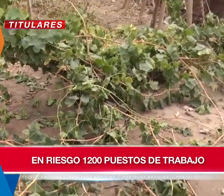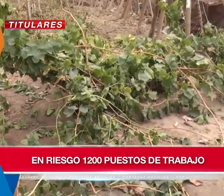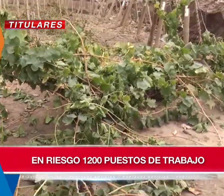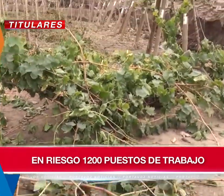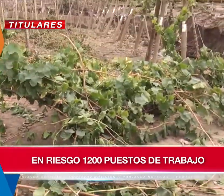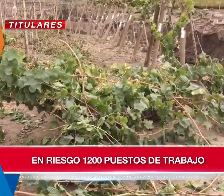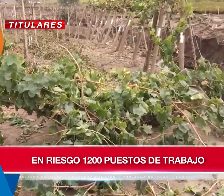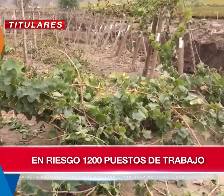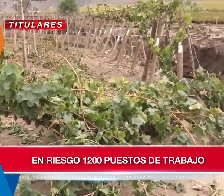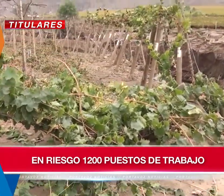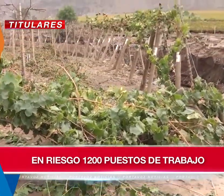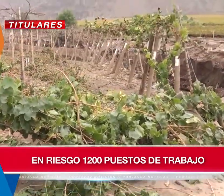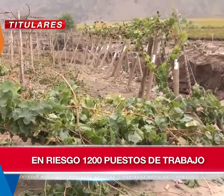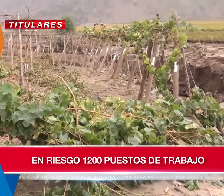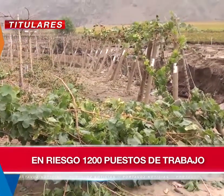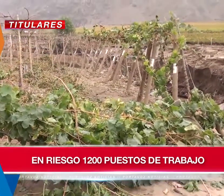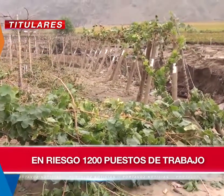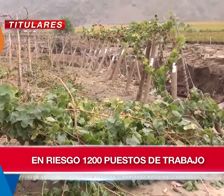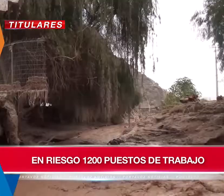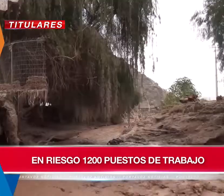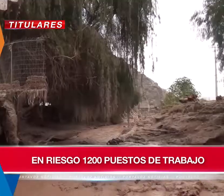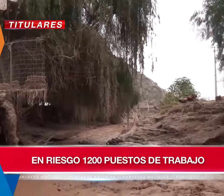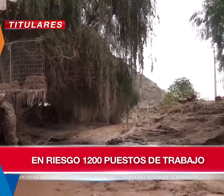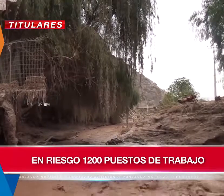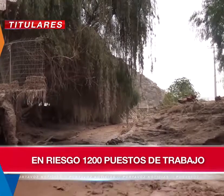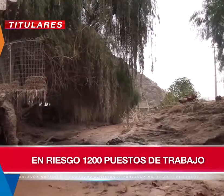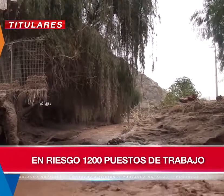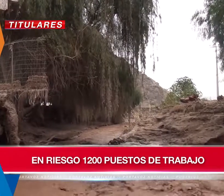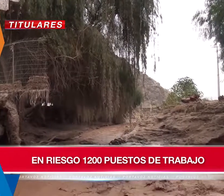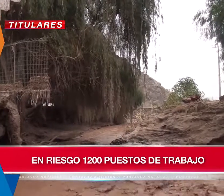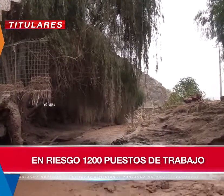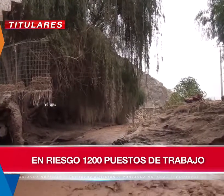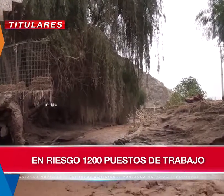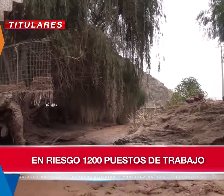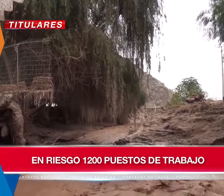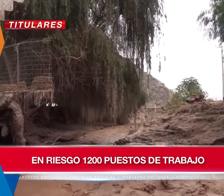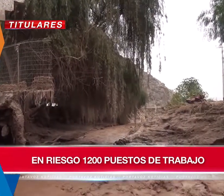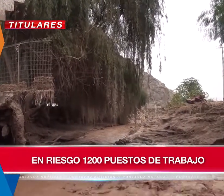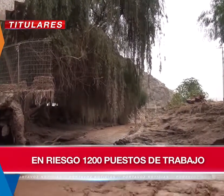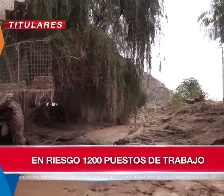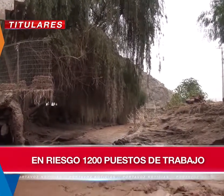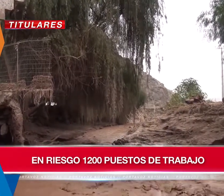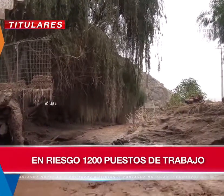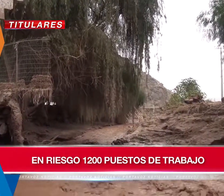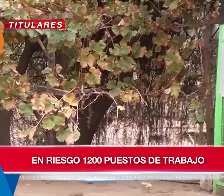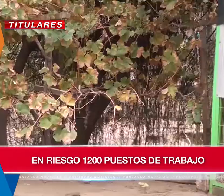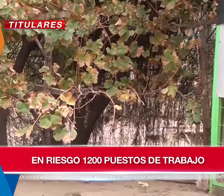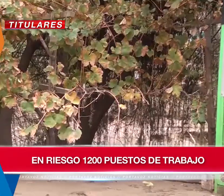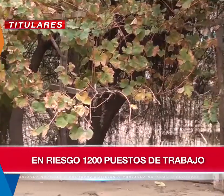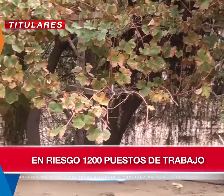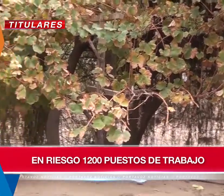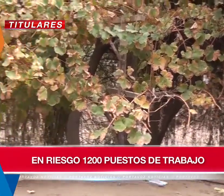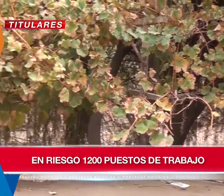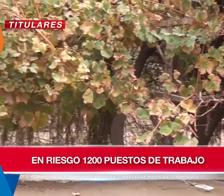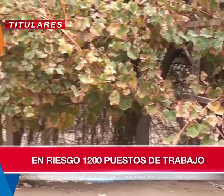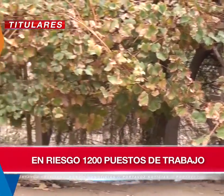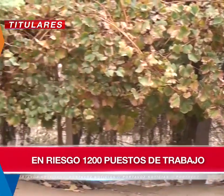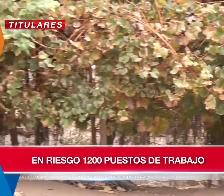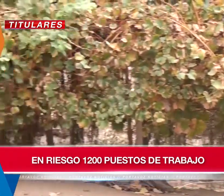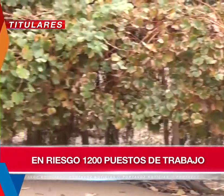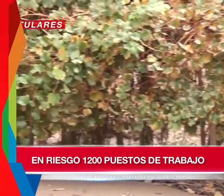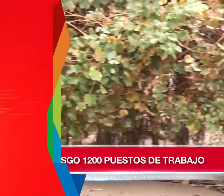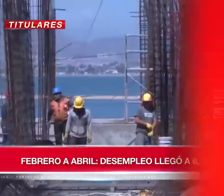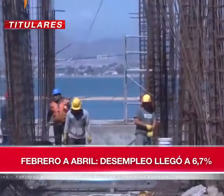agricultores de Atacama. 3 millones de cajas de uvas están en riesgo y con ello se podrían perder también 1.200 puestos de